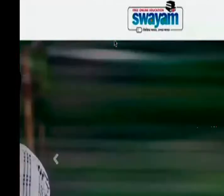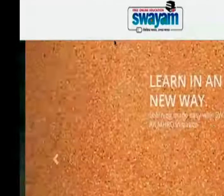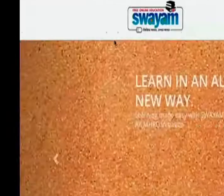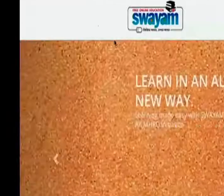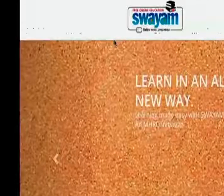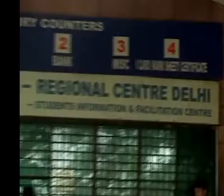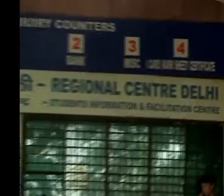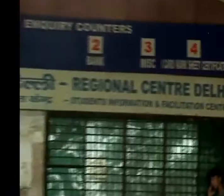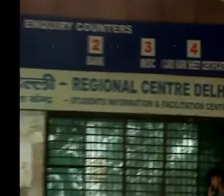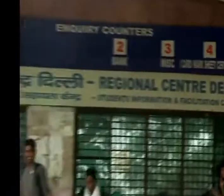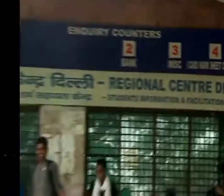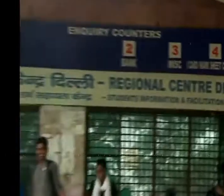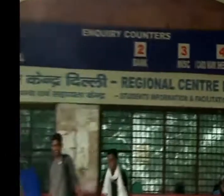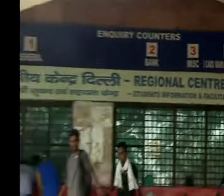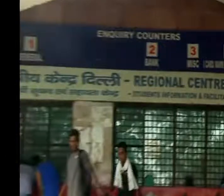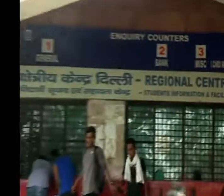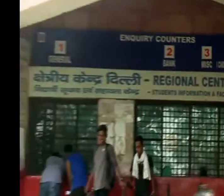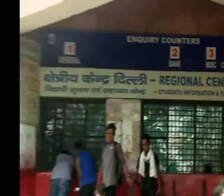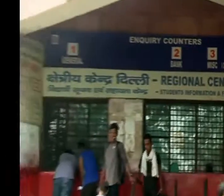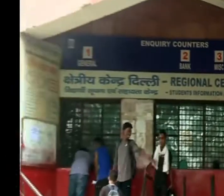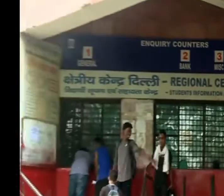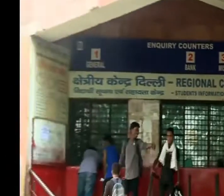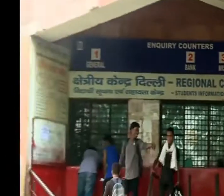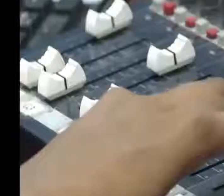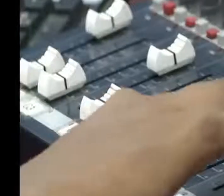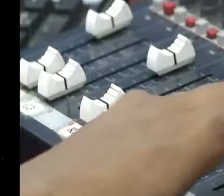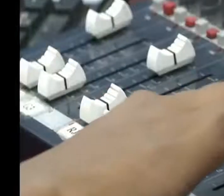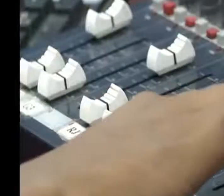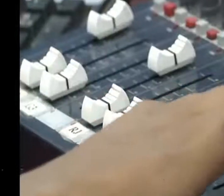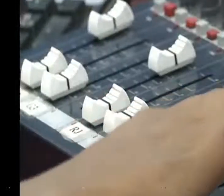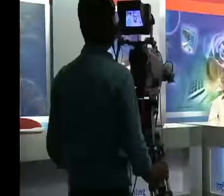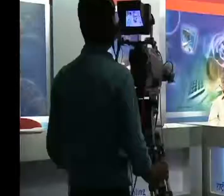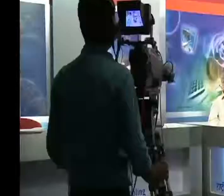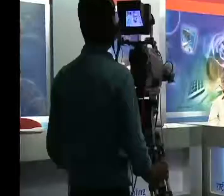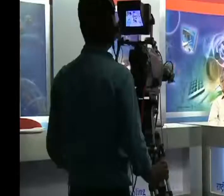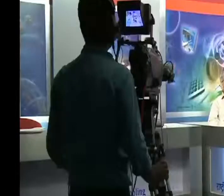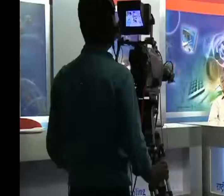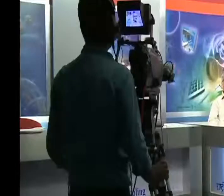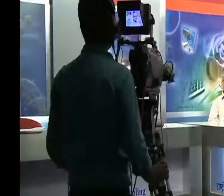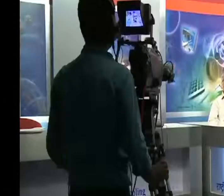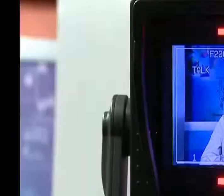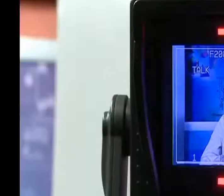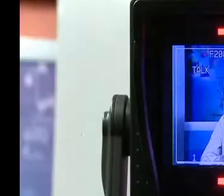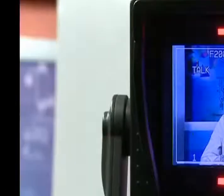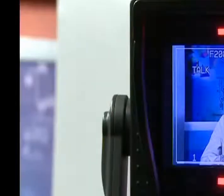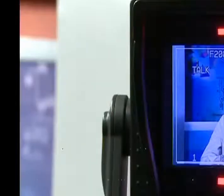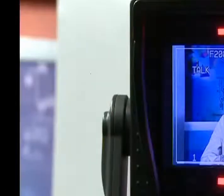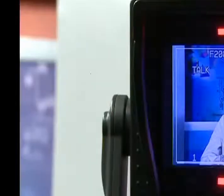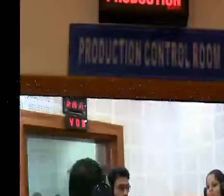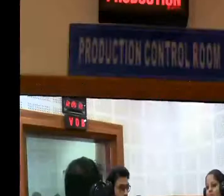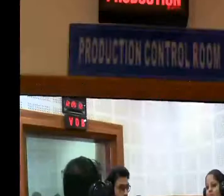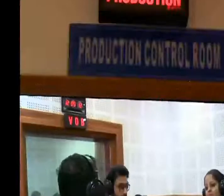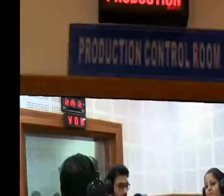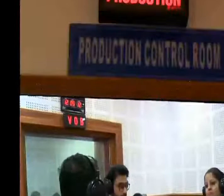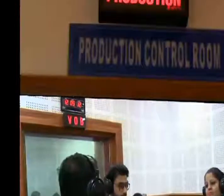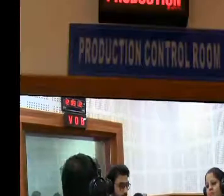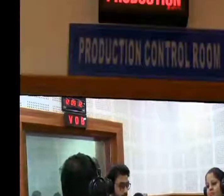चुने। हम अपना दीपक स्वयं बने, हम अपना